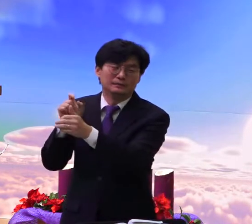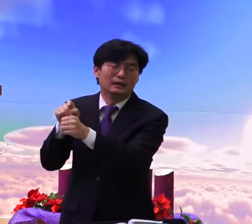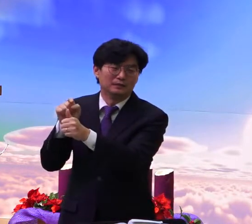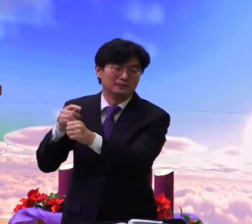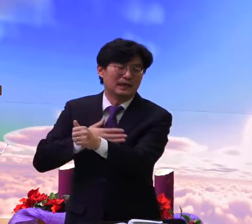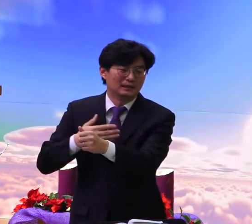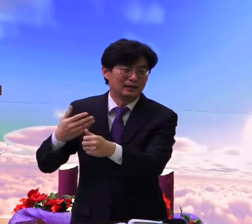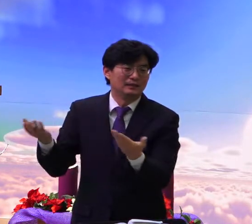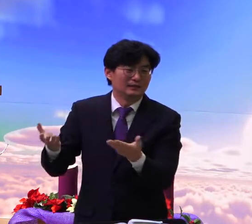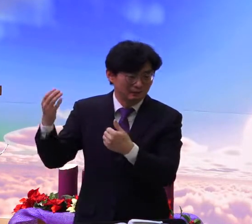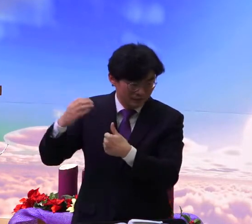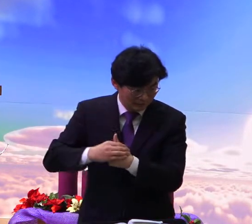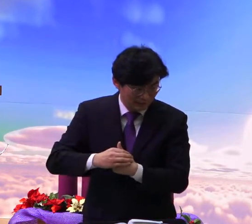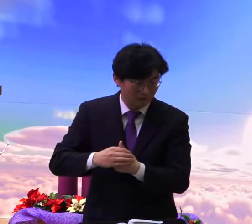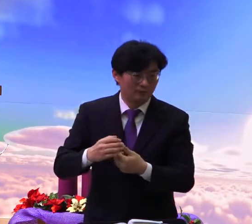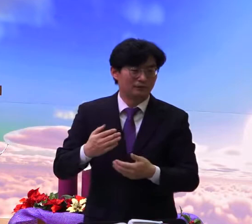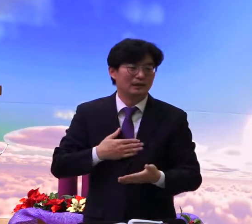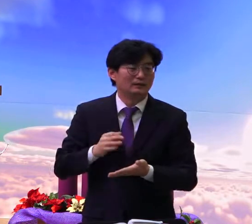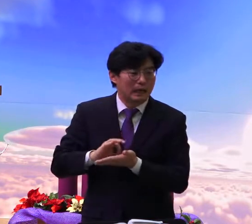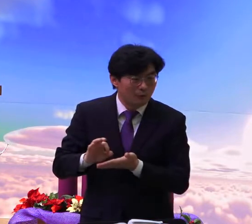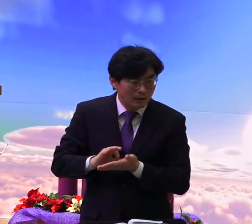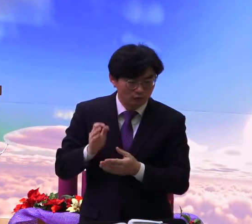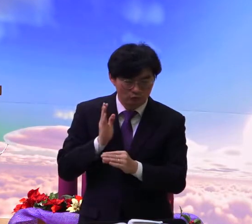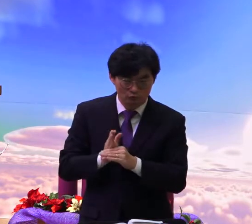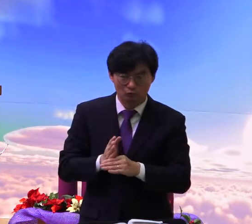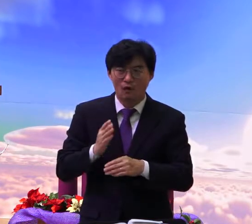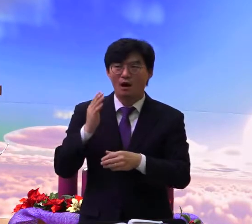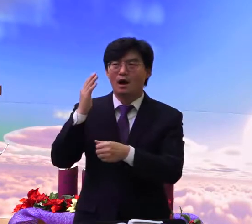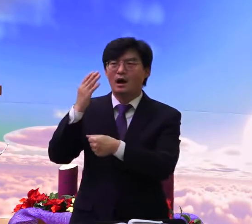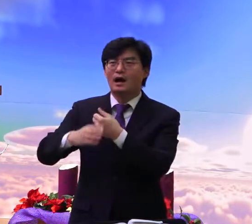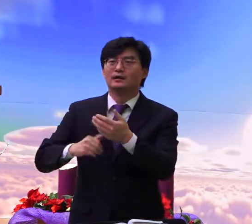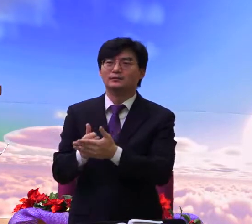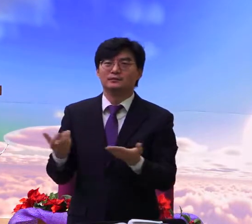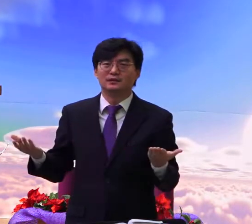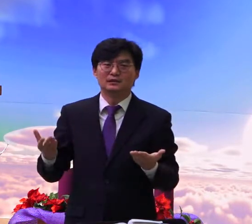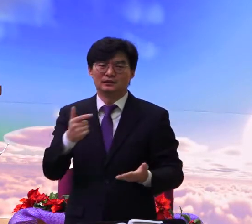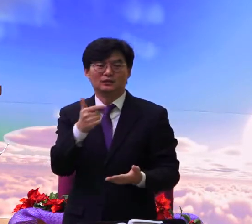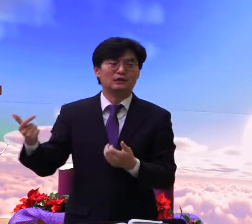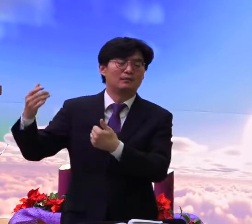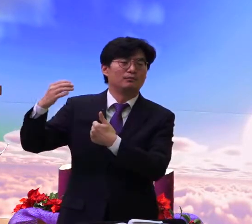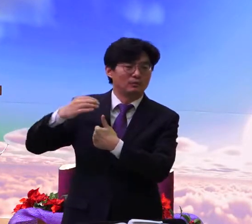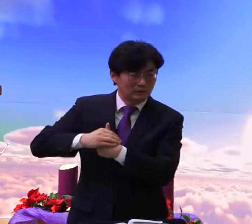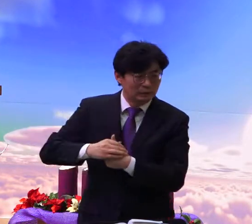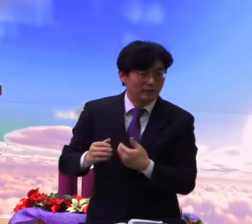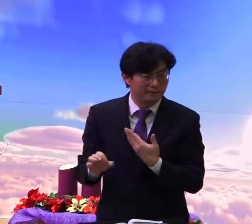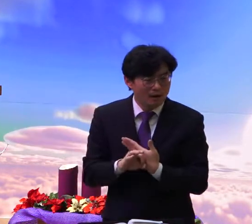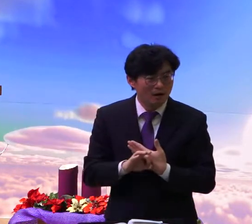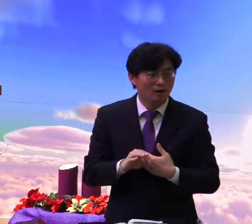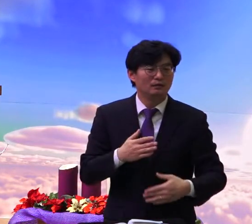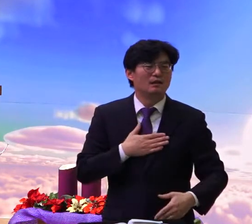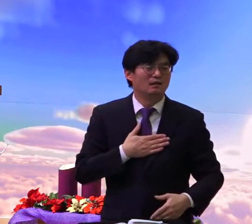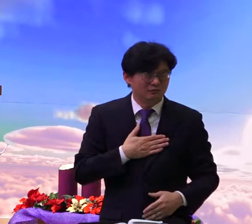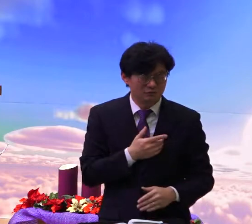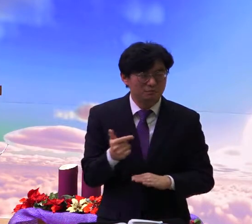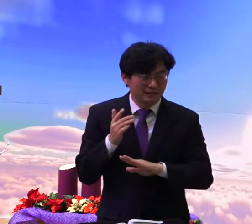사용하고 계시다고 한다면 그것은 세상의 어떤 감사보다도 다른 차원의 감사가 될